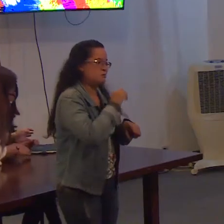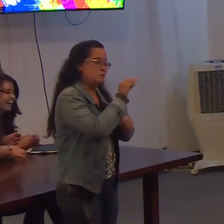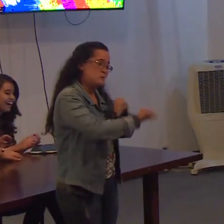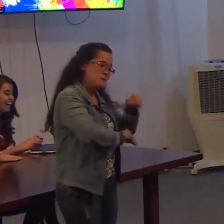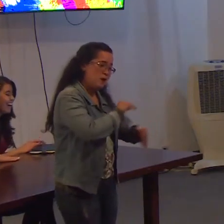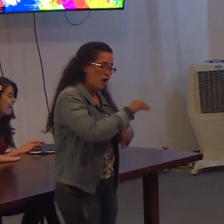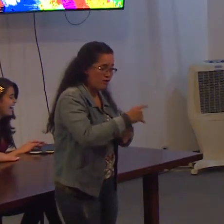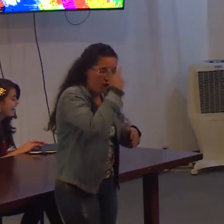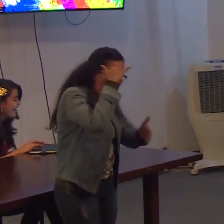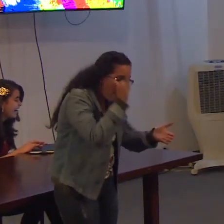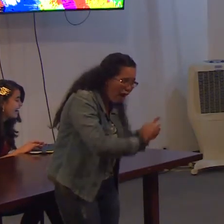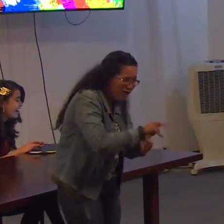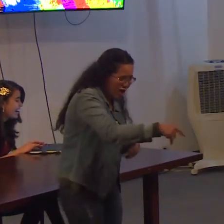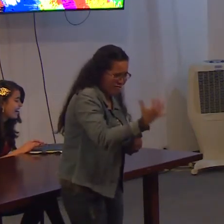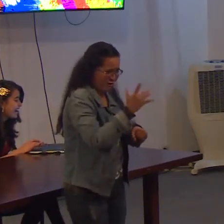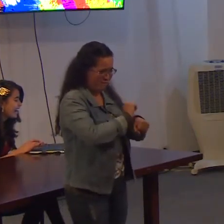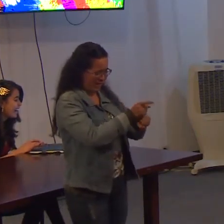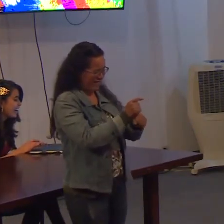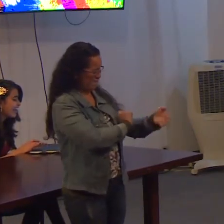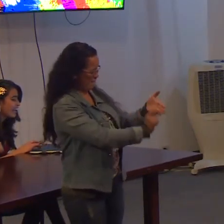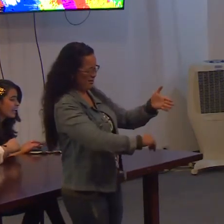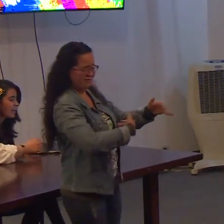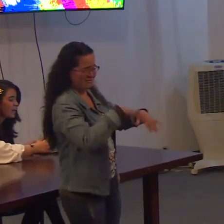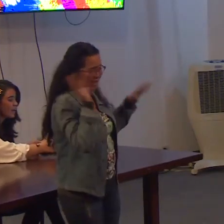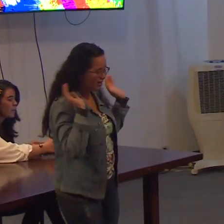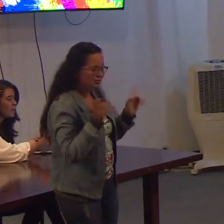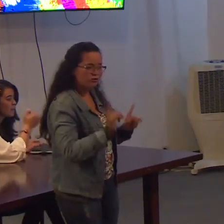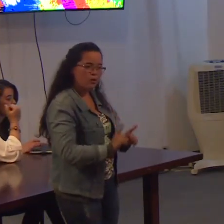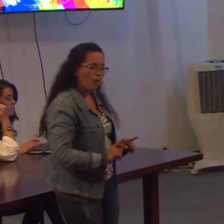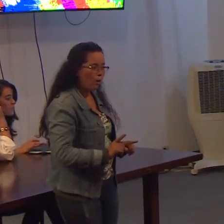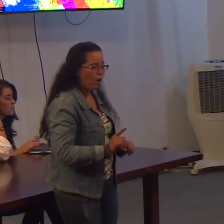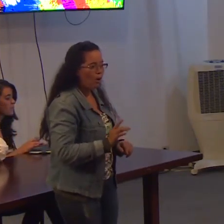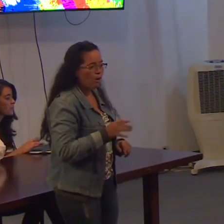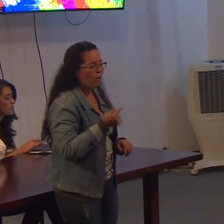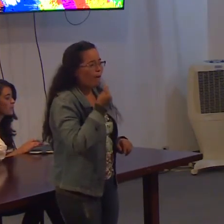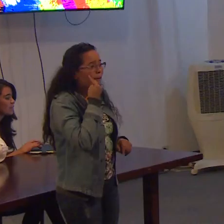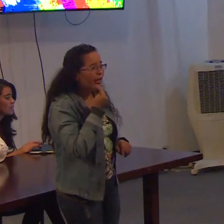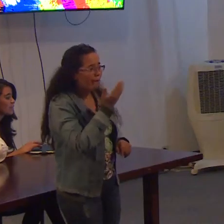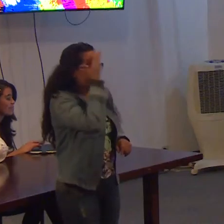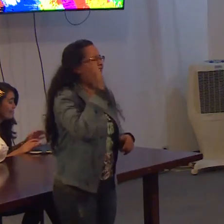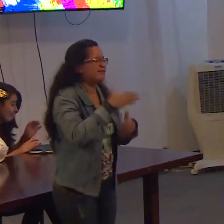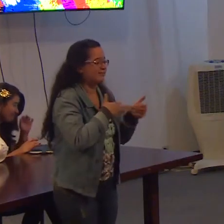que salió de 5 minutos, o sea, eso no fue que lo pensáramos un día y el otro lo hicimos, no.